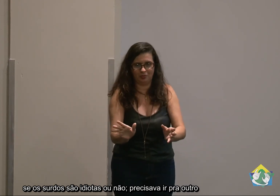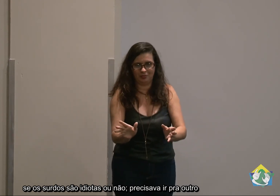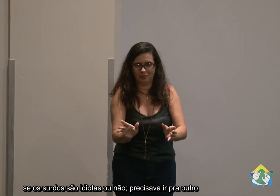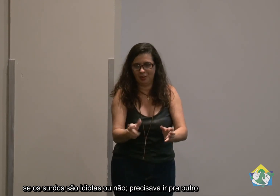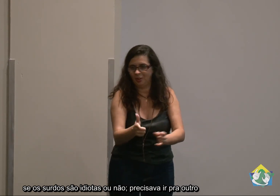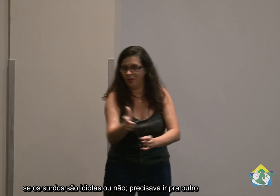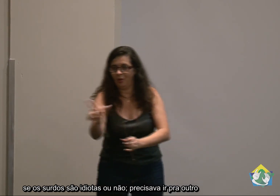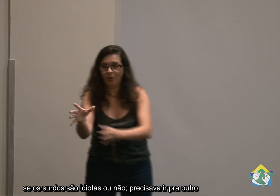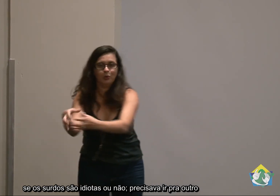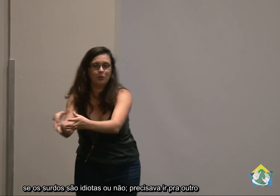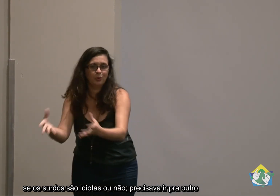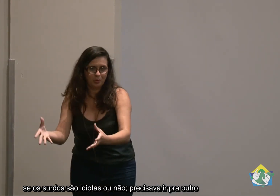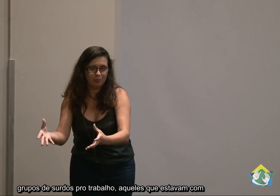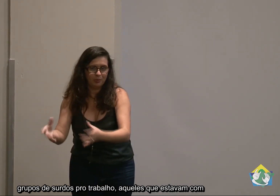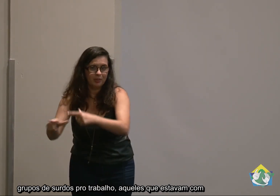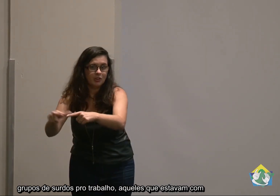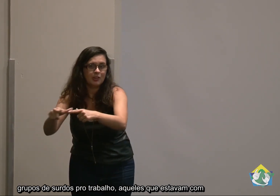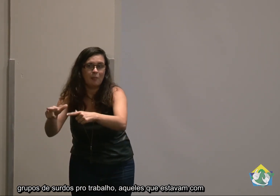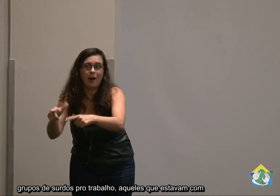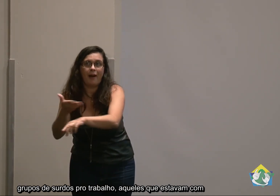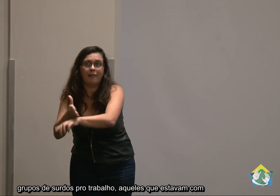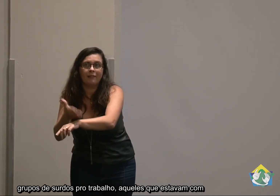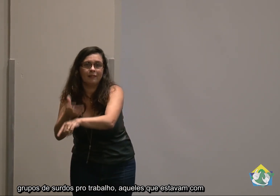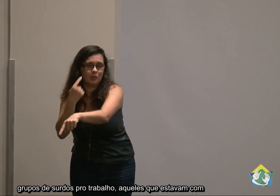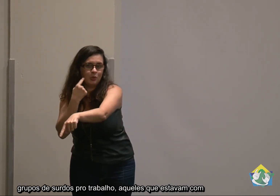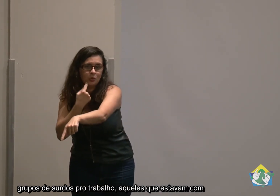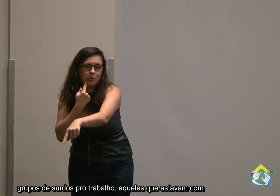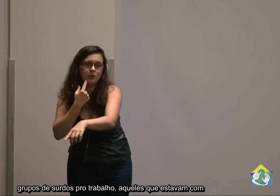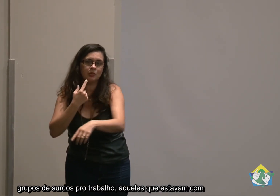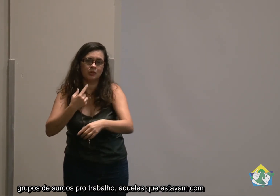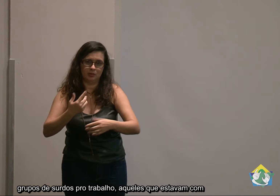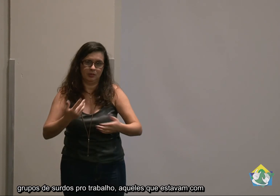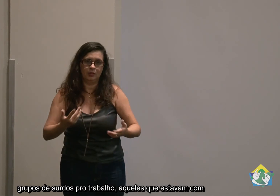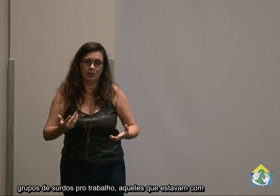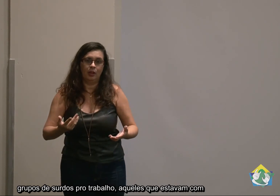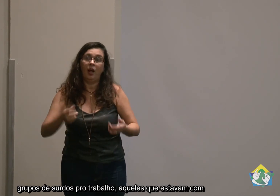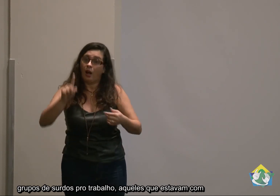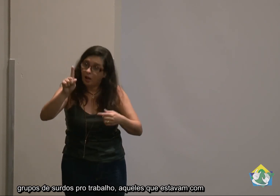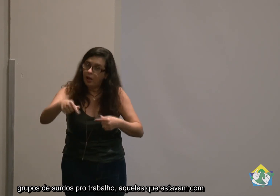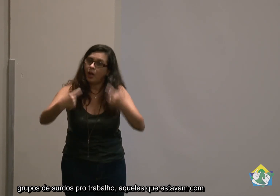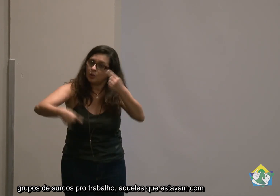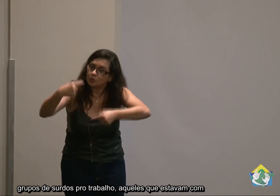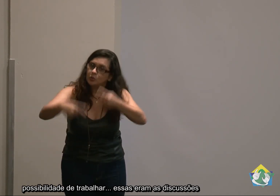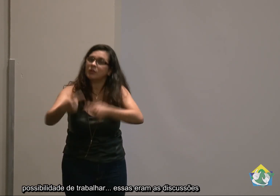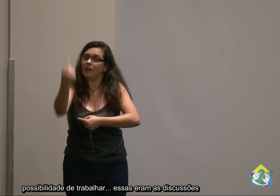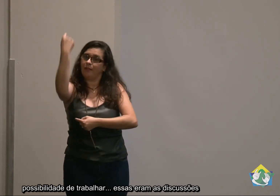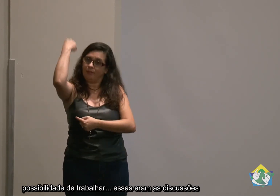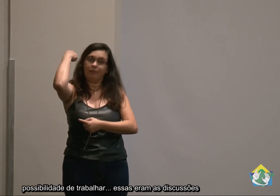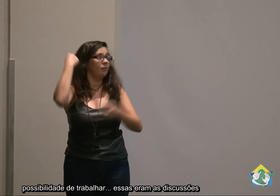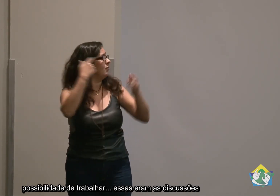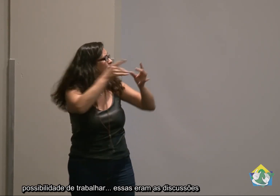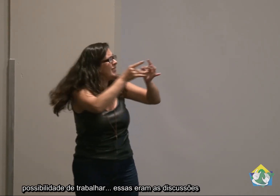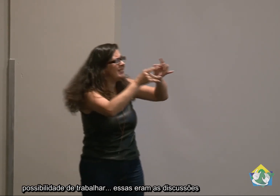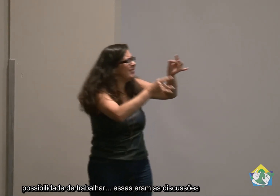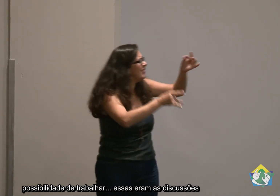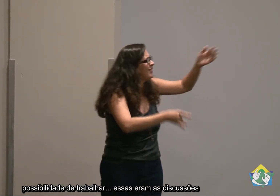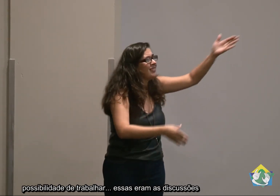não precisava ir para outro o outro grupo de surdos para o trabalho aqueles que estavam com possibilidades de trabalhar essas eram